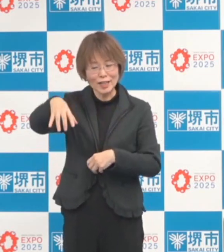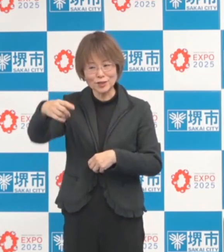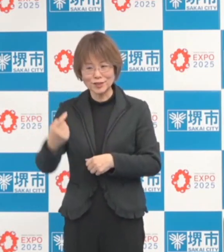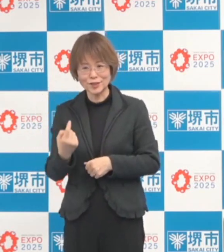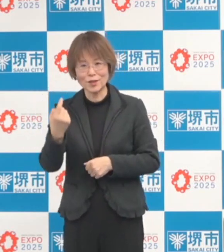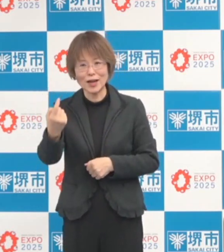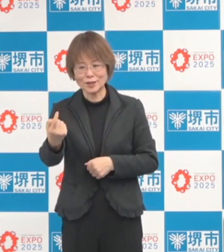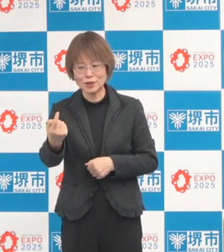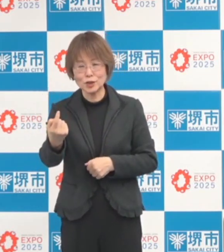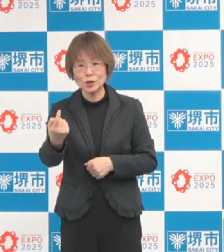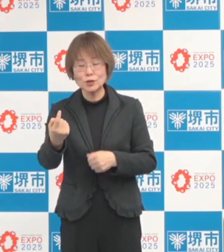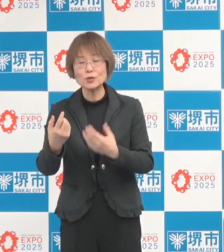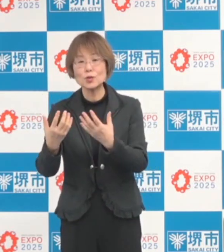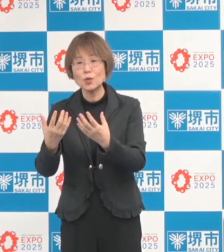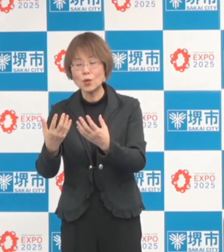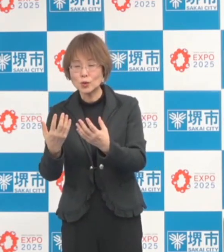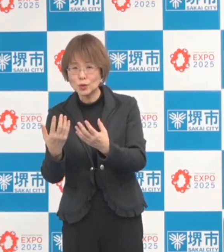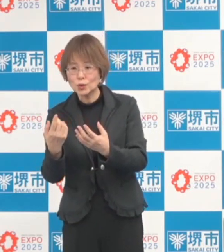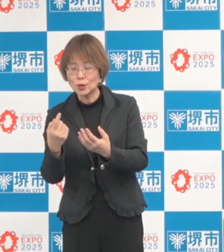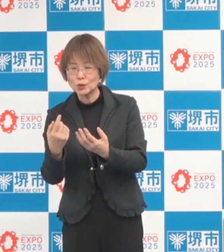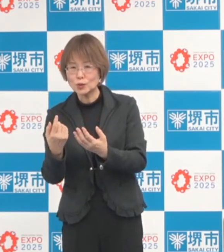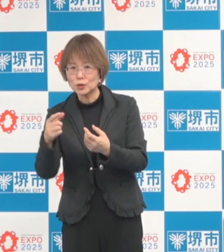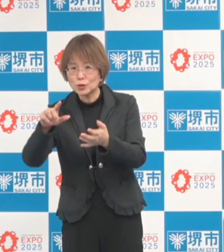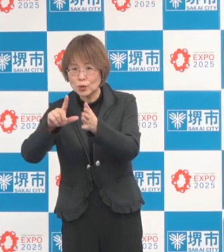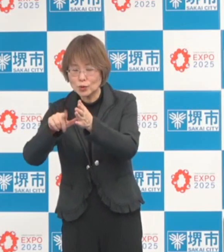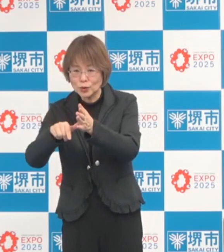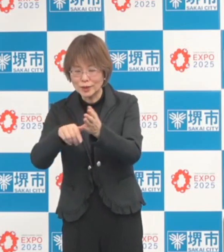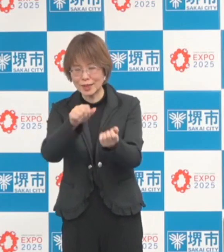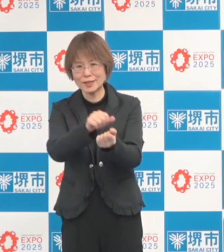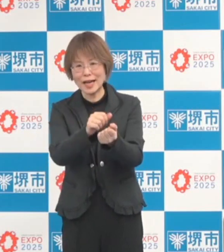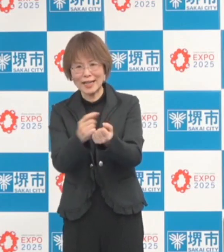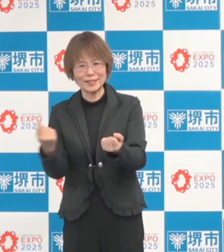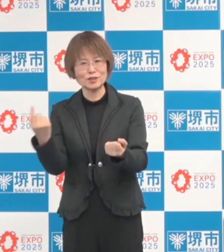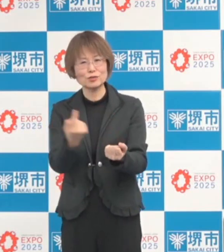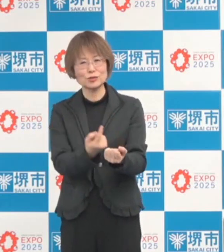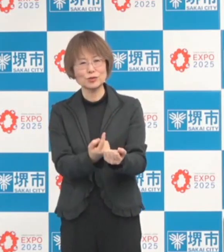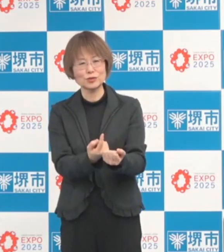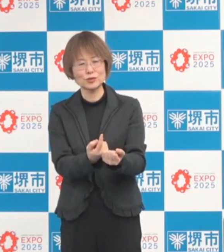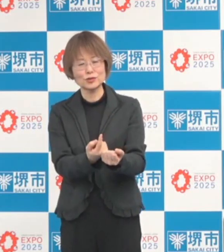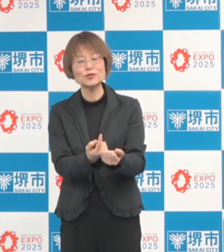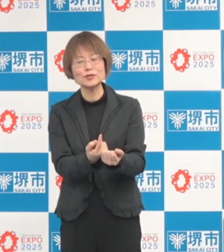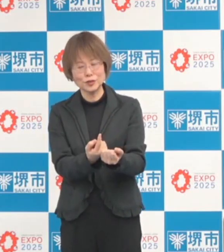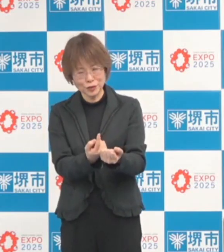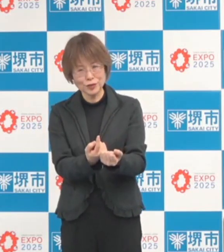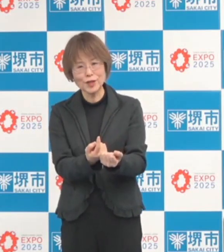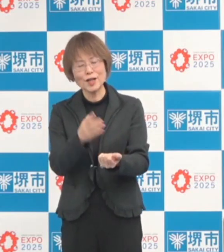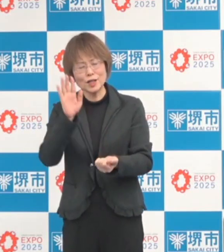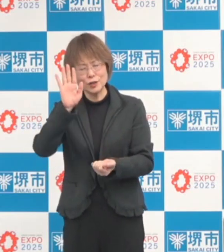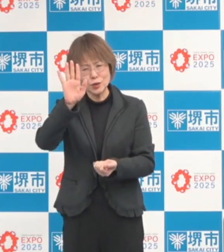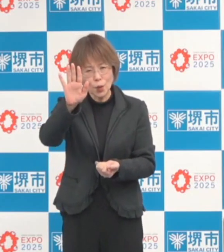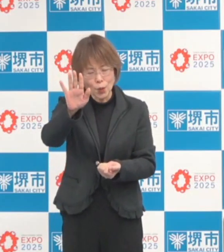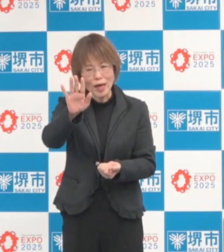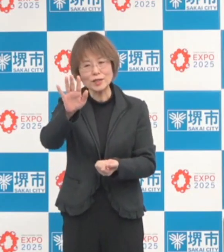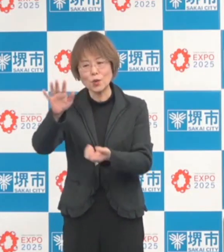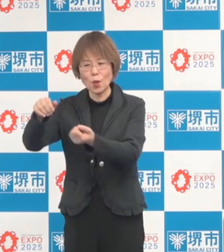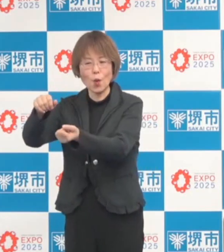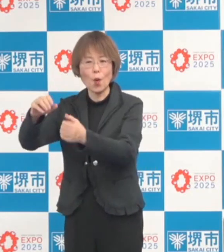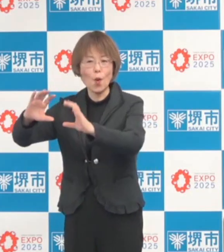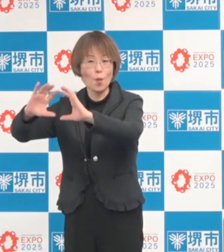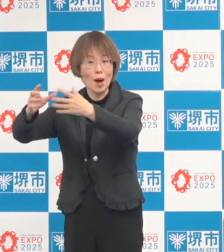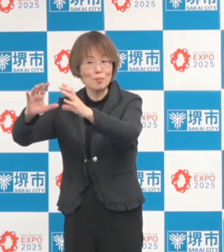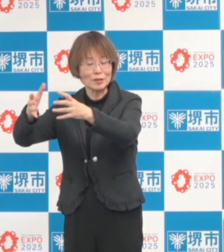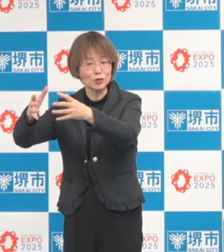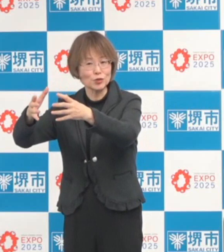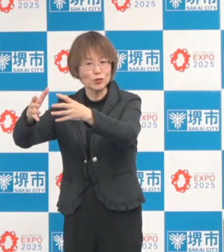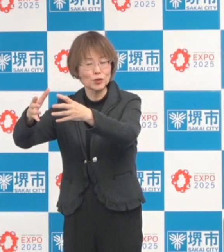その前後にぜひ堺に寄っていただいて、未来のショーケースである万博と、そして